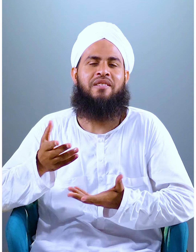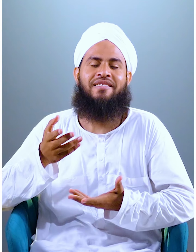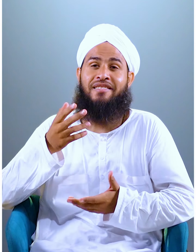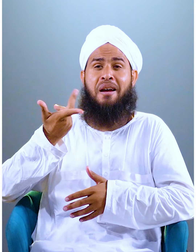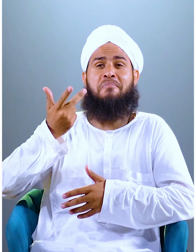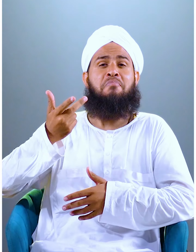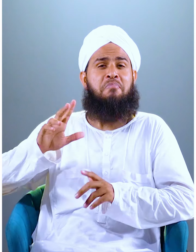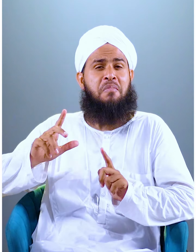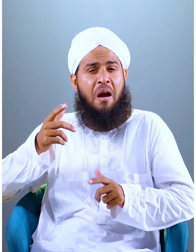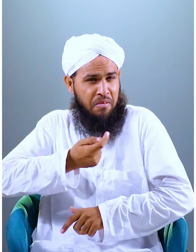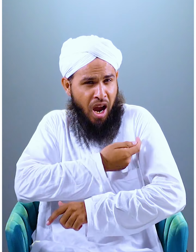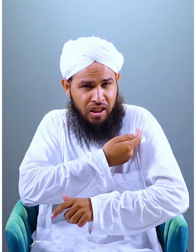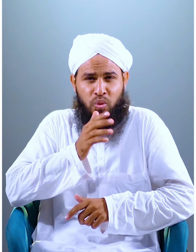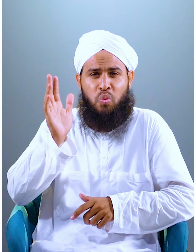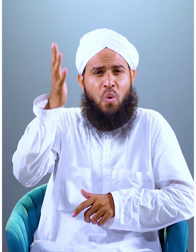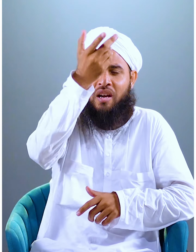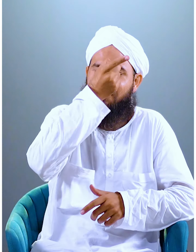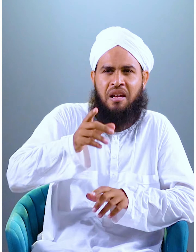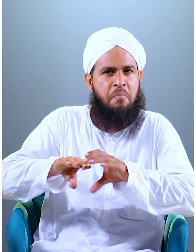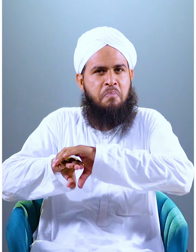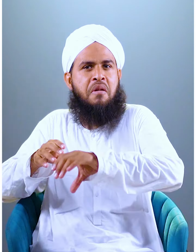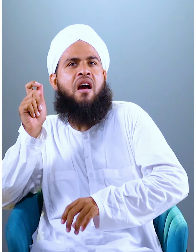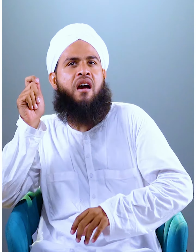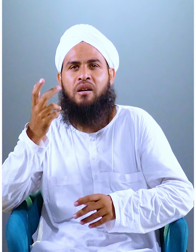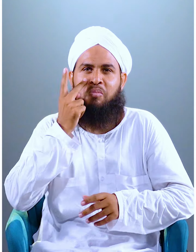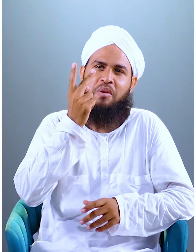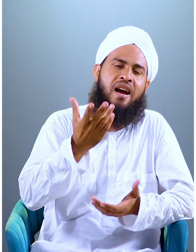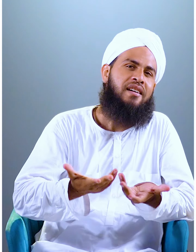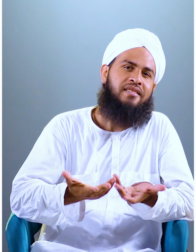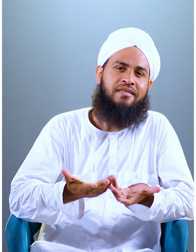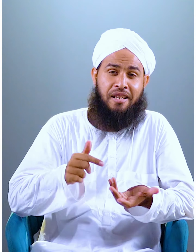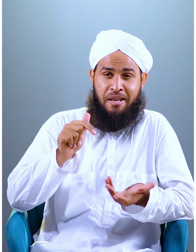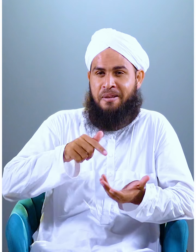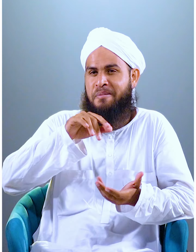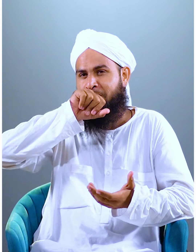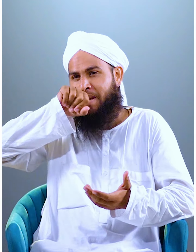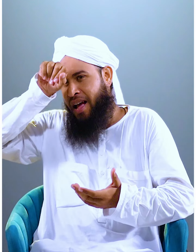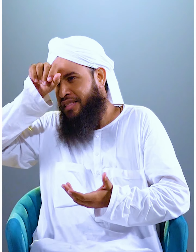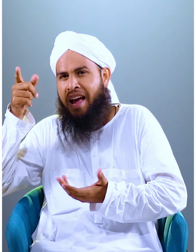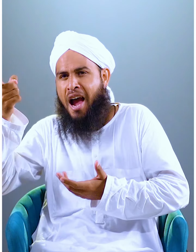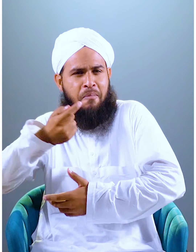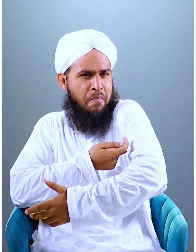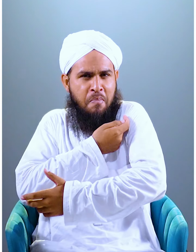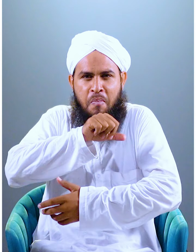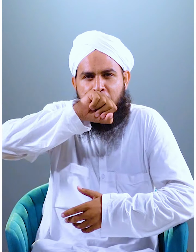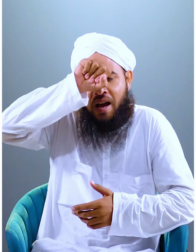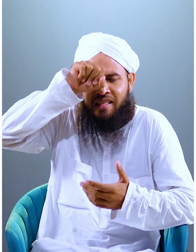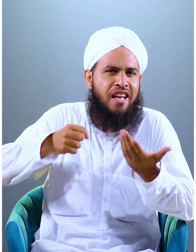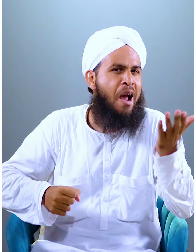دیکھیں گے اللہ کی رحمت سے دنیا میں کسی عالم دین کو کسی اس طرح کے بندے کی جوتے اٹھاتے ہوئے نہیں دیکھیں گے ایسے کسی بندے کے ہاتھ چومتے میں نہیں دیکھیں گے تو کوئی ایسی بات نہیں